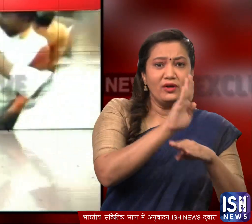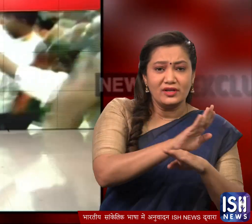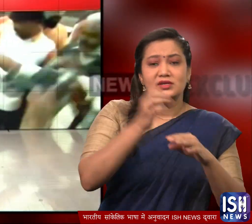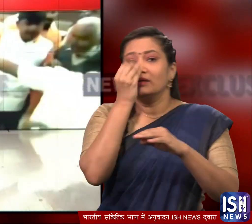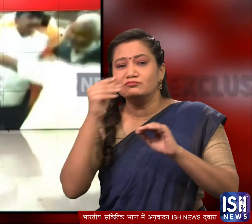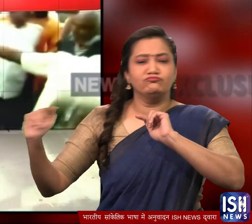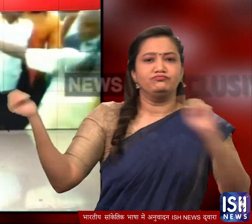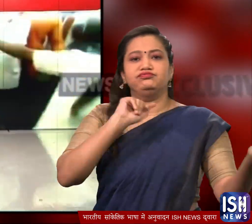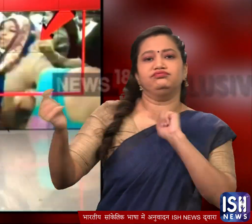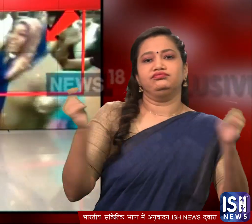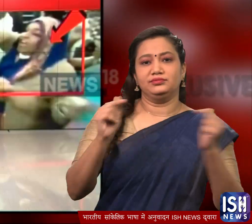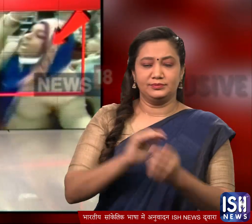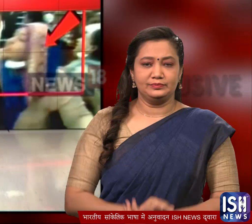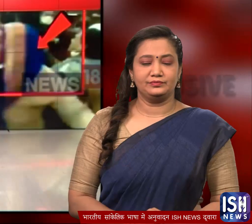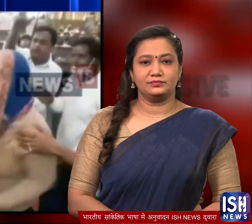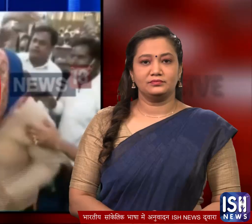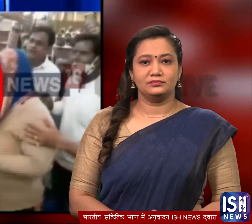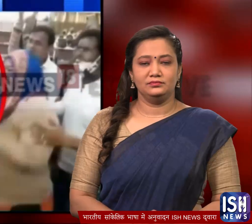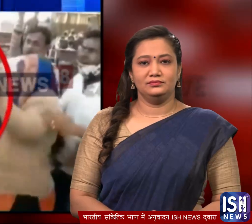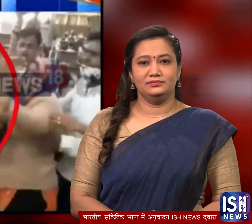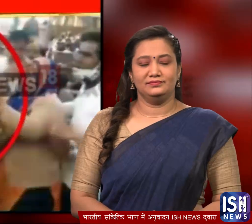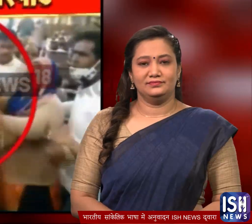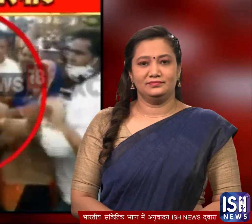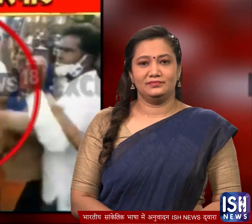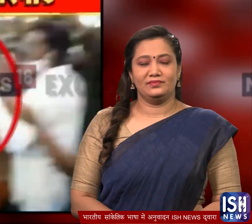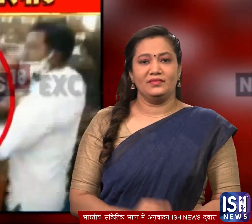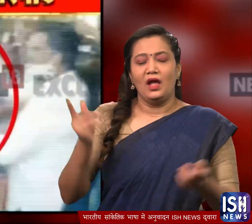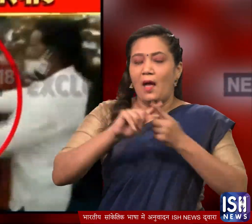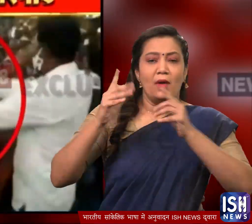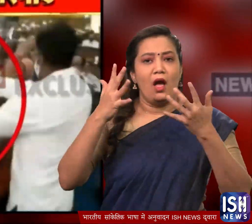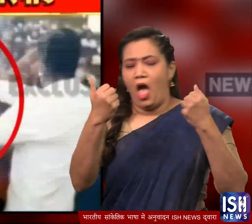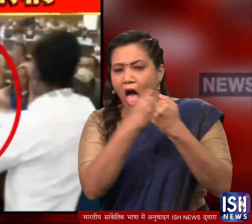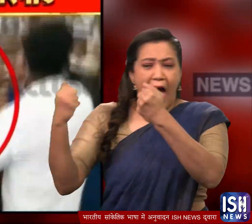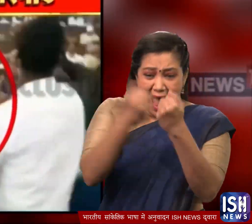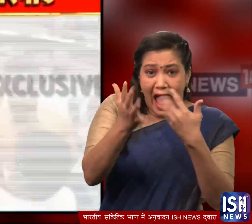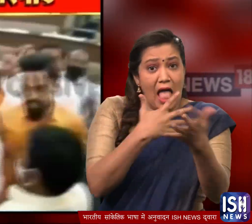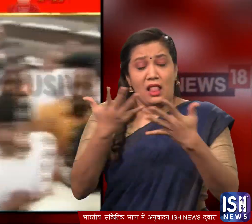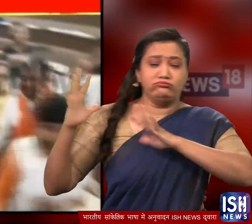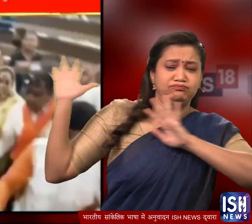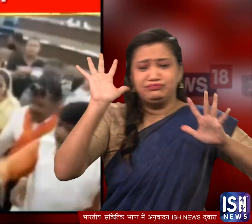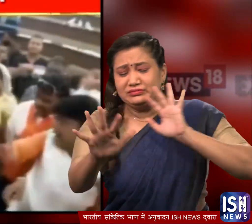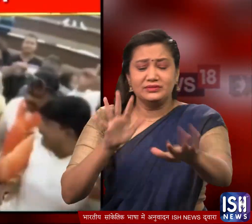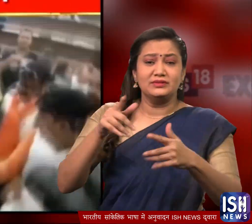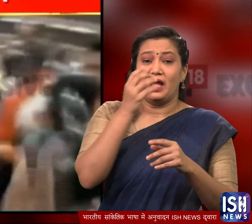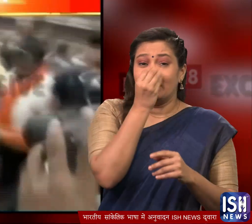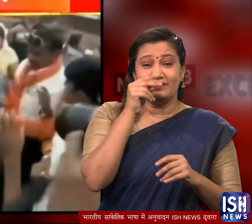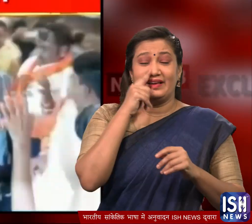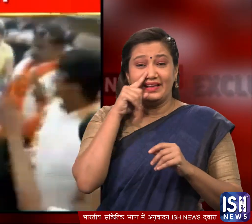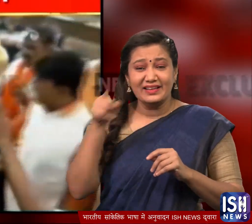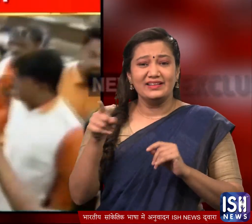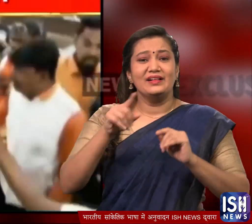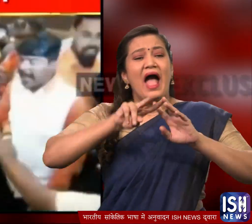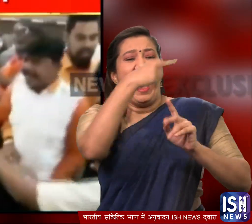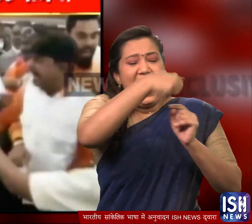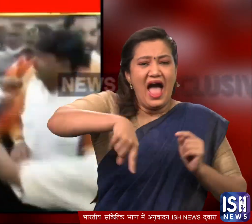कांग्रेस और बीजेपी के पार्षद आपस में भिड़ गए। देखते ही देखते वहां हाथापाई शुरू हो गई। इसी बीच बीजेपी की एक पार्षद